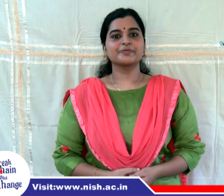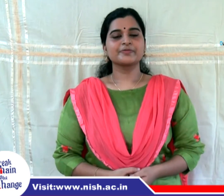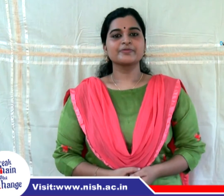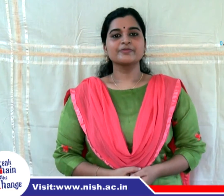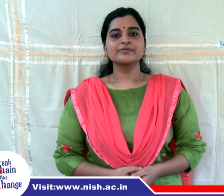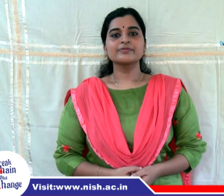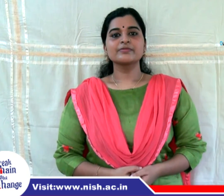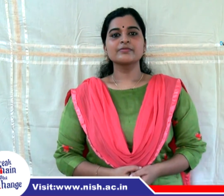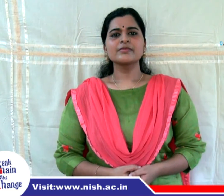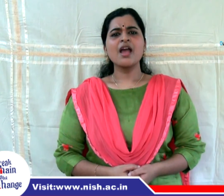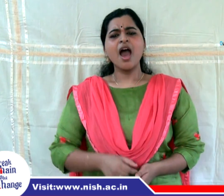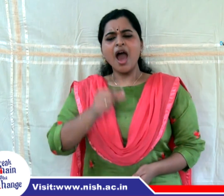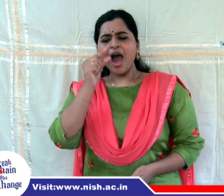ആവശ്യമില്ലാതെ വീടിന് പുറത്ത് പോകാതിരിക്കുക.